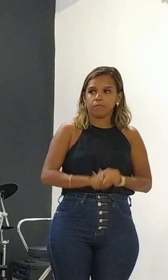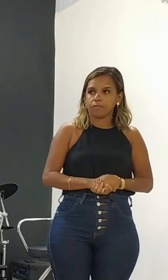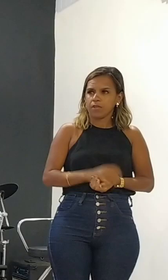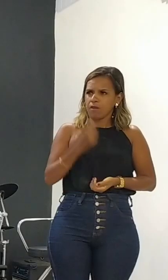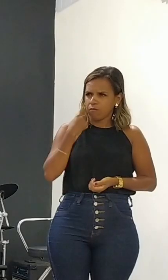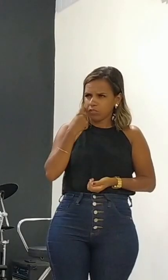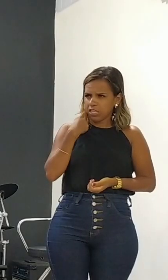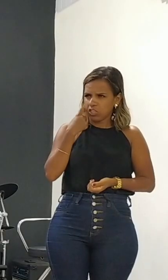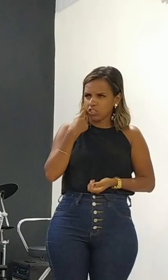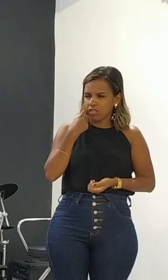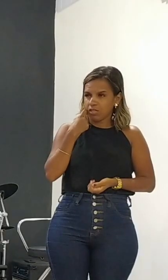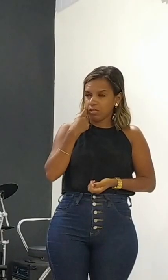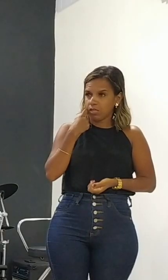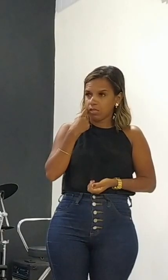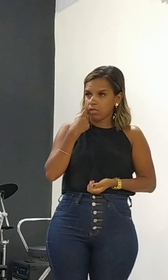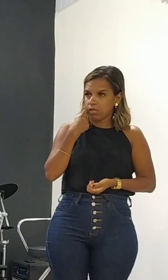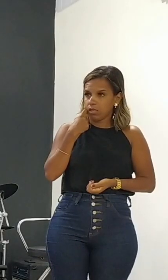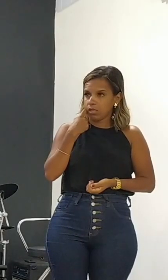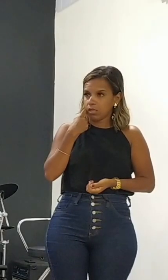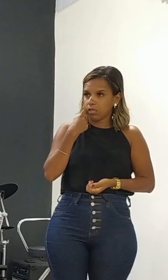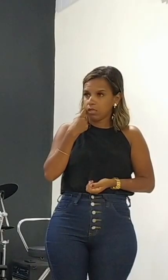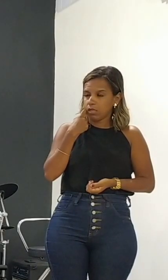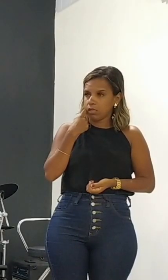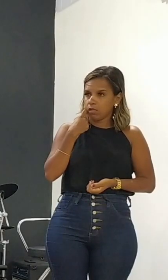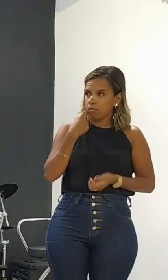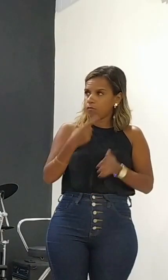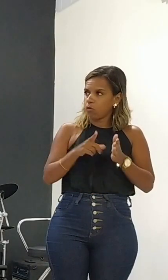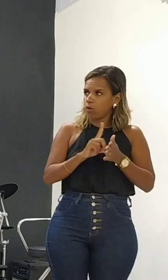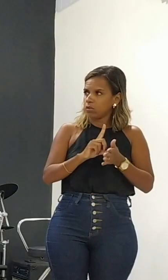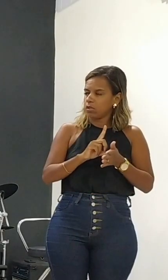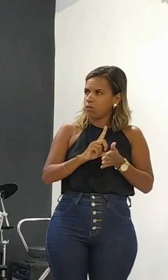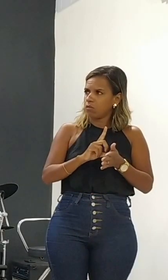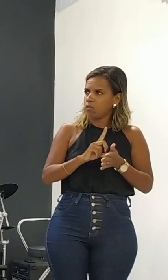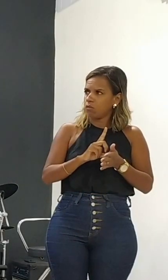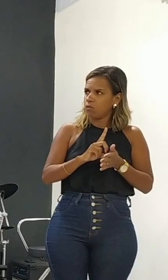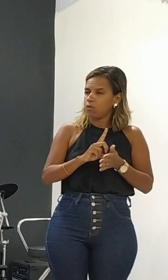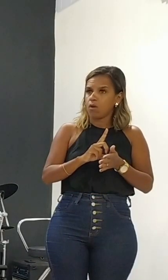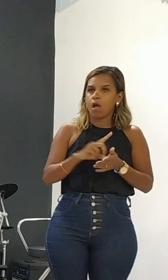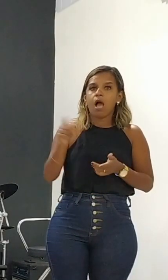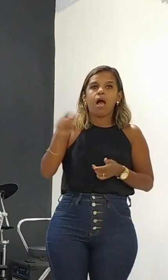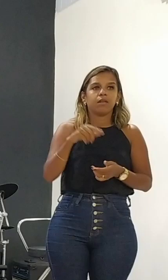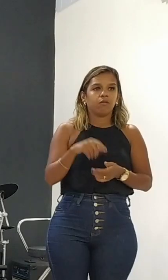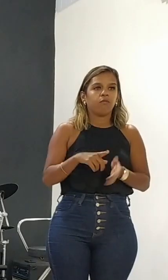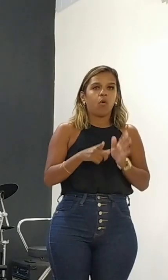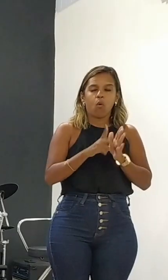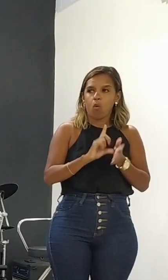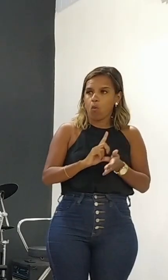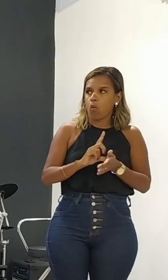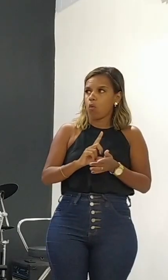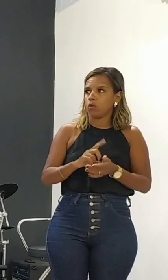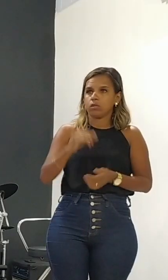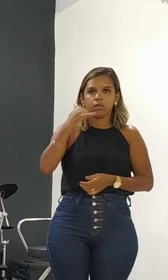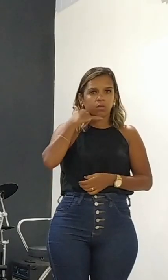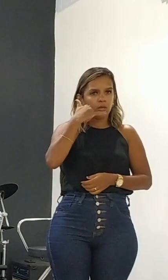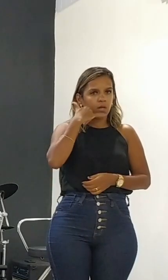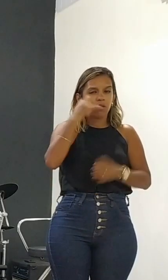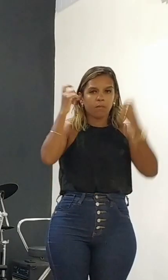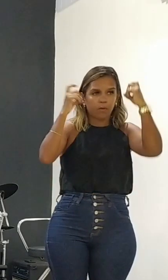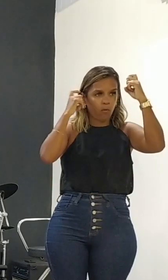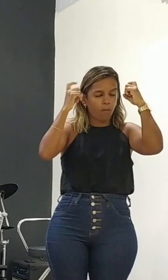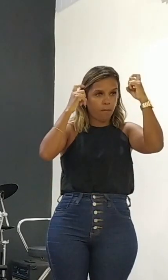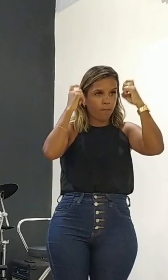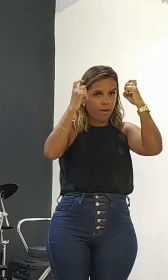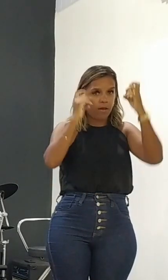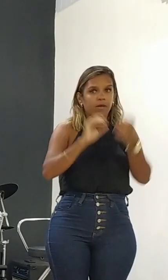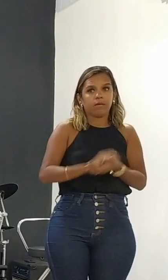ontem? Que caiu entrou na nossa casa? Foi ontem, né? E aconteceu a situação lá, todo mundo ligando, todo mundo